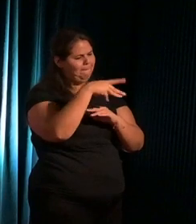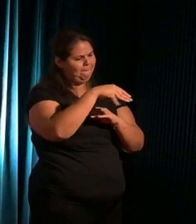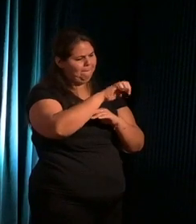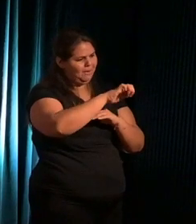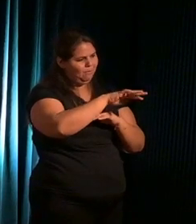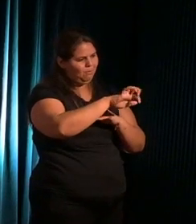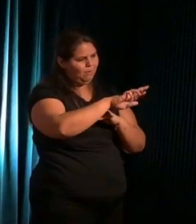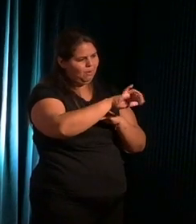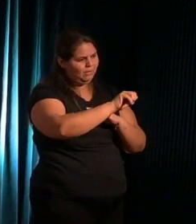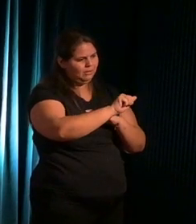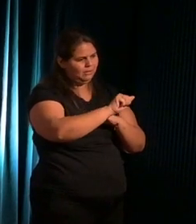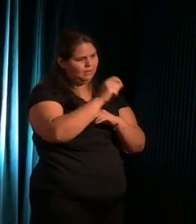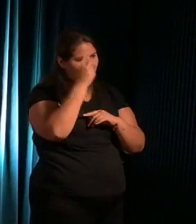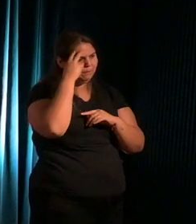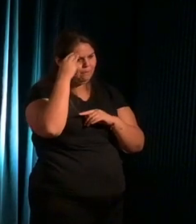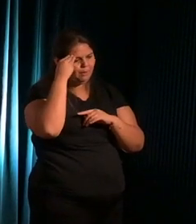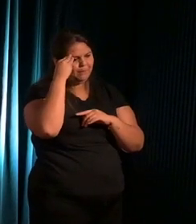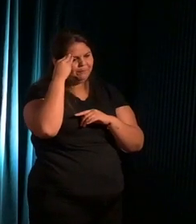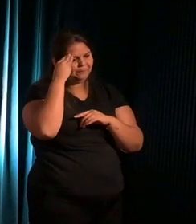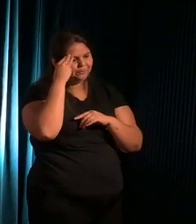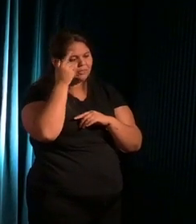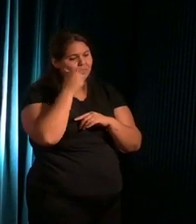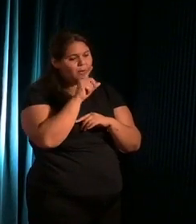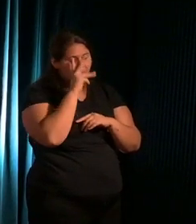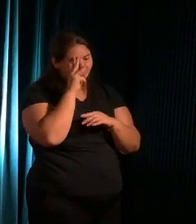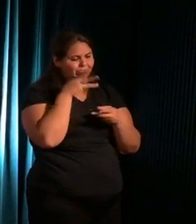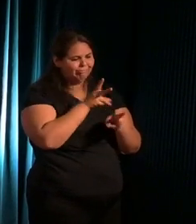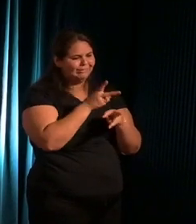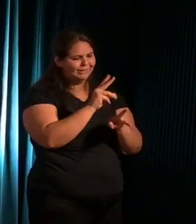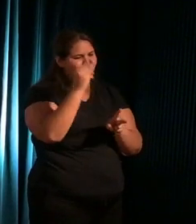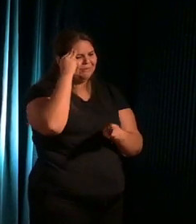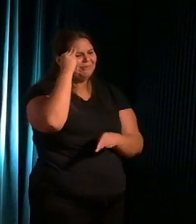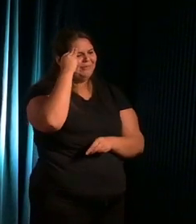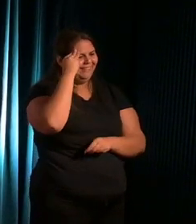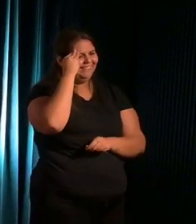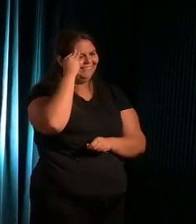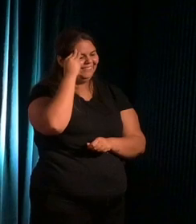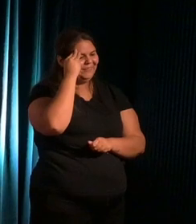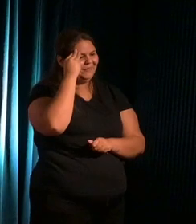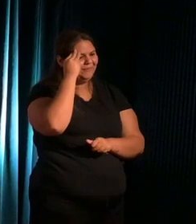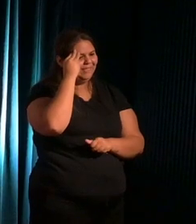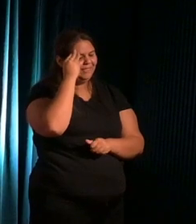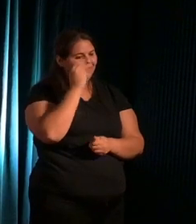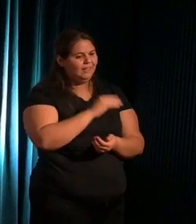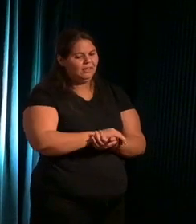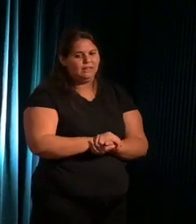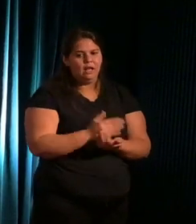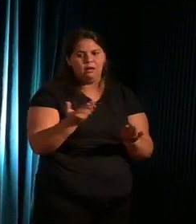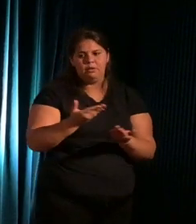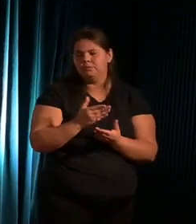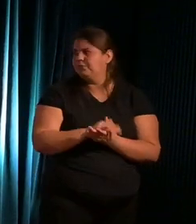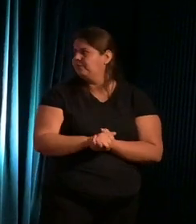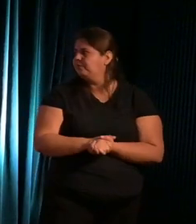a essa façanha da perpetuação. Eu vejo agora